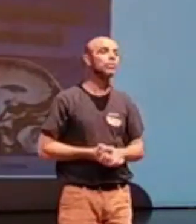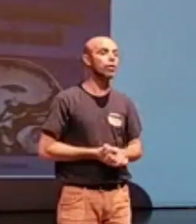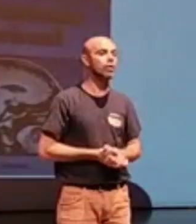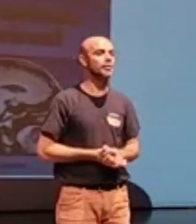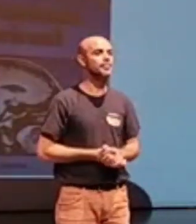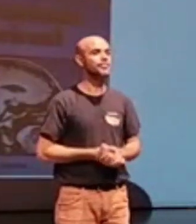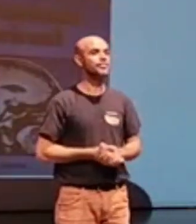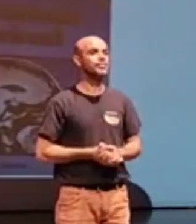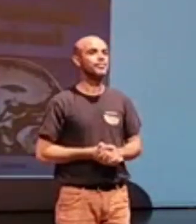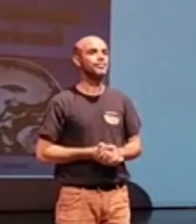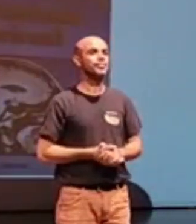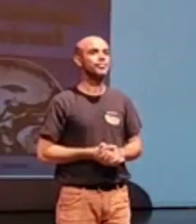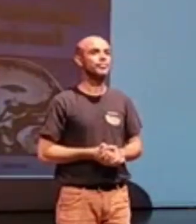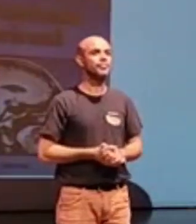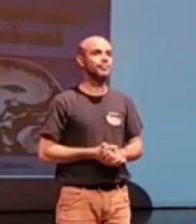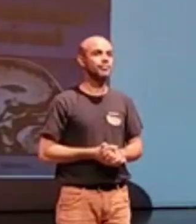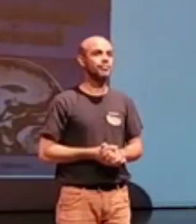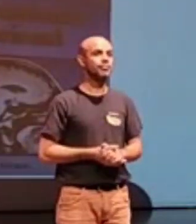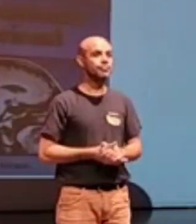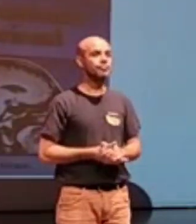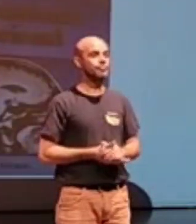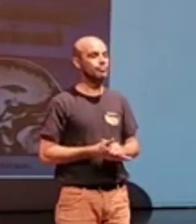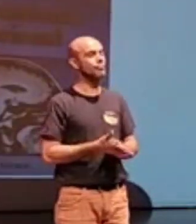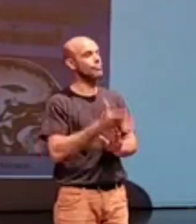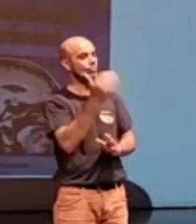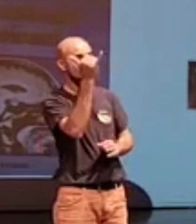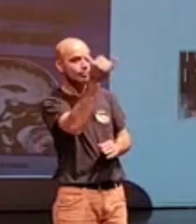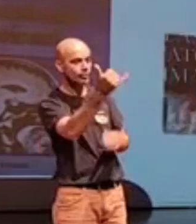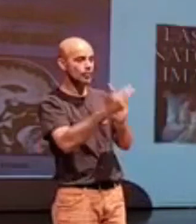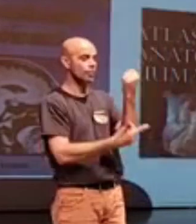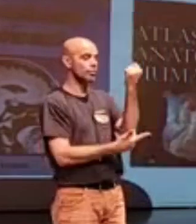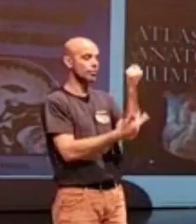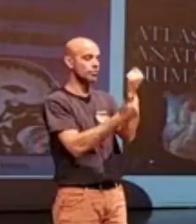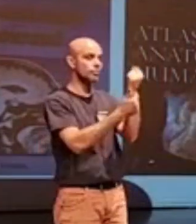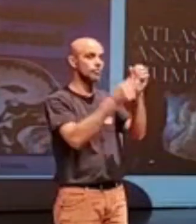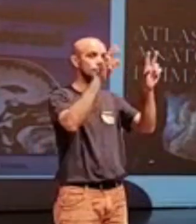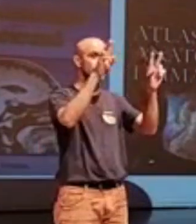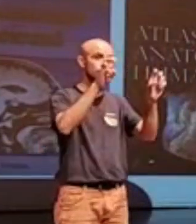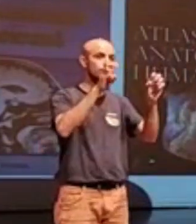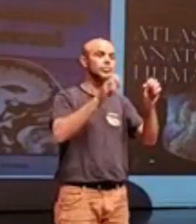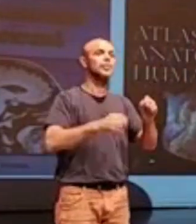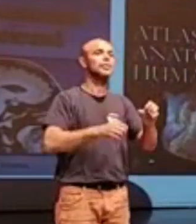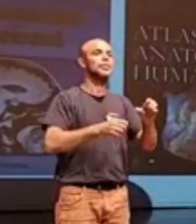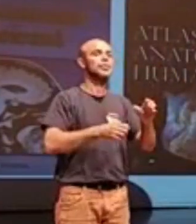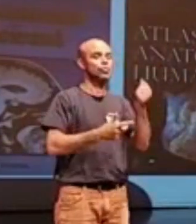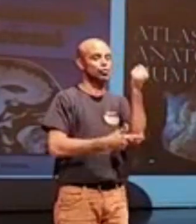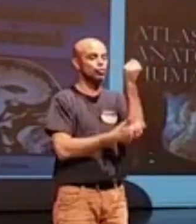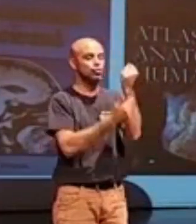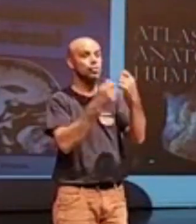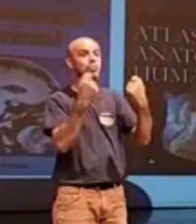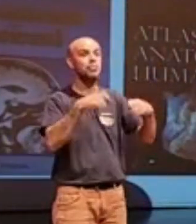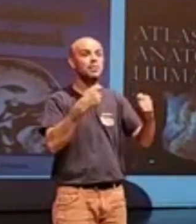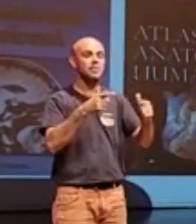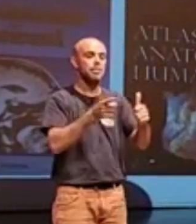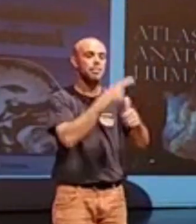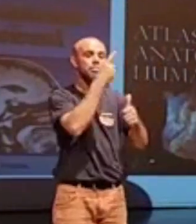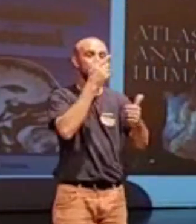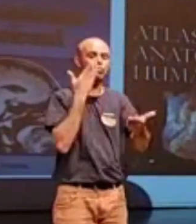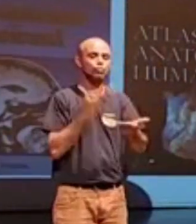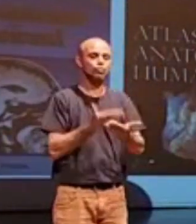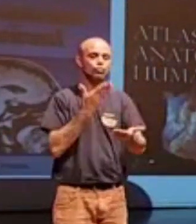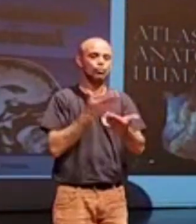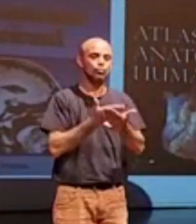Bom, como eu comento sempre, para falar sobre cirurgia de coluna, um cirurgião ele tem sempre que estudar. Para